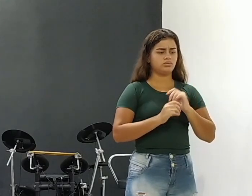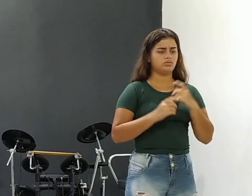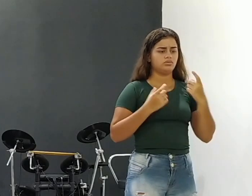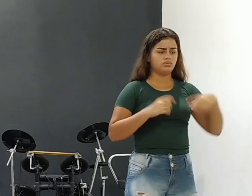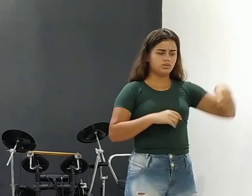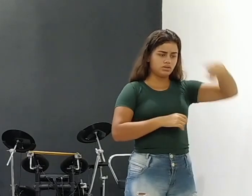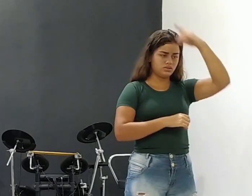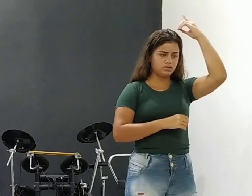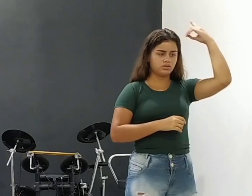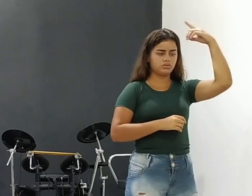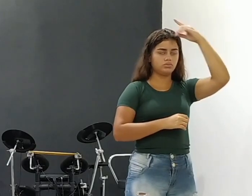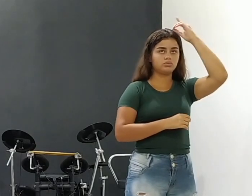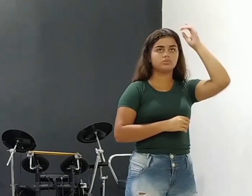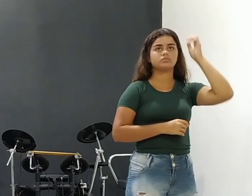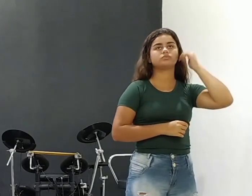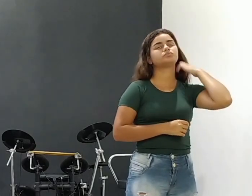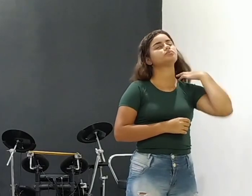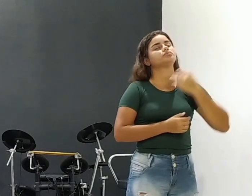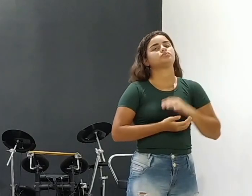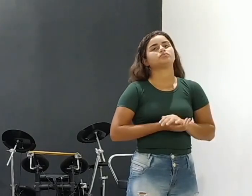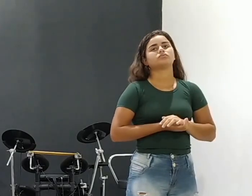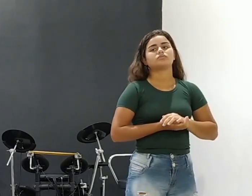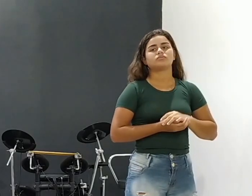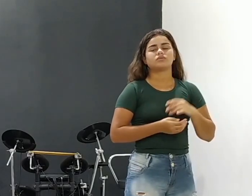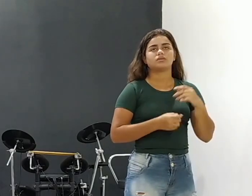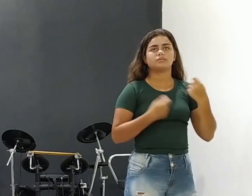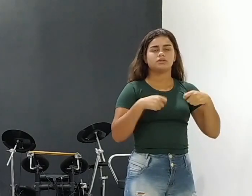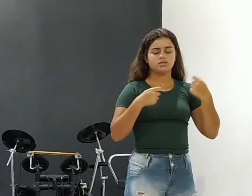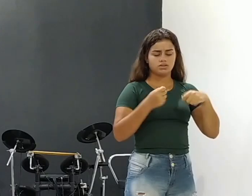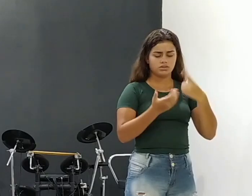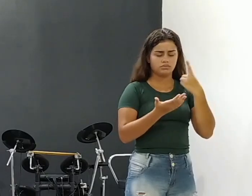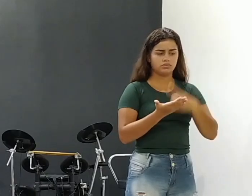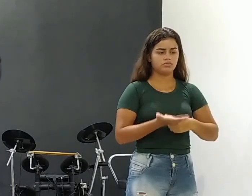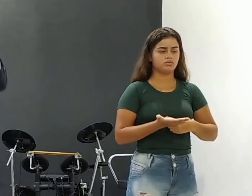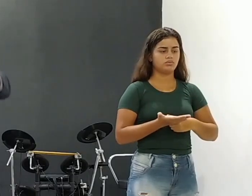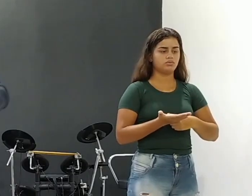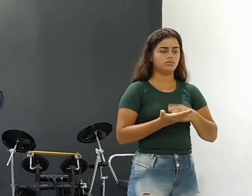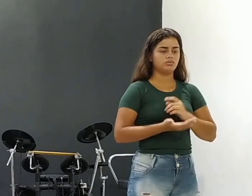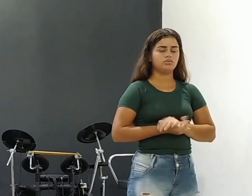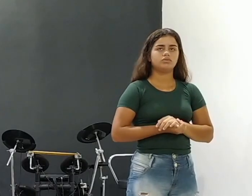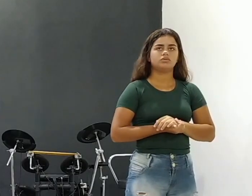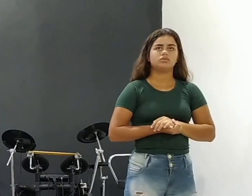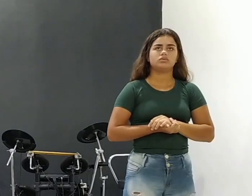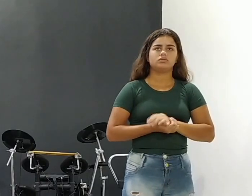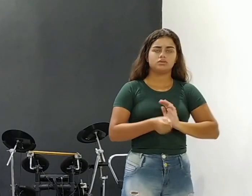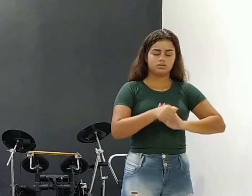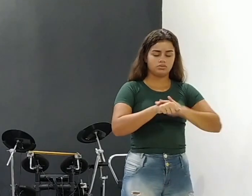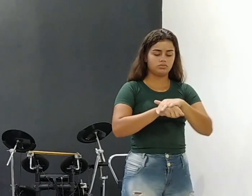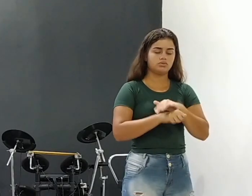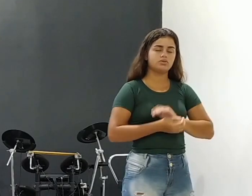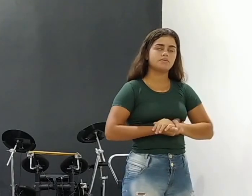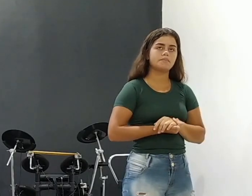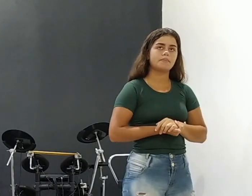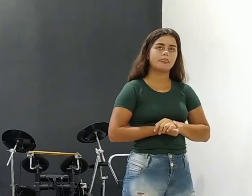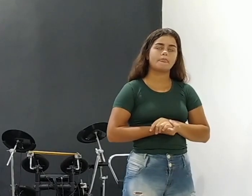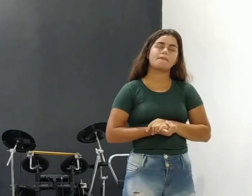compromisso comigo. Nós precisamos fechar um acordo. Nós precisamos fechar um trato nessa noite.